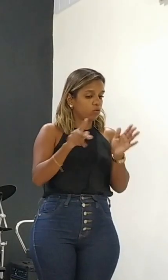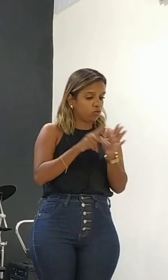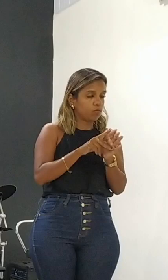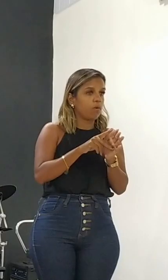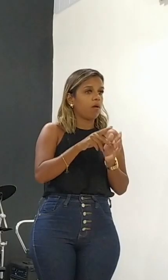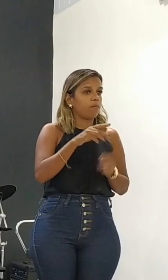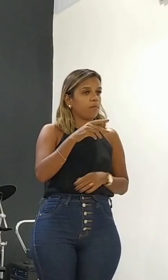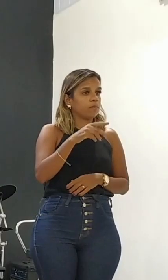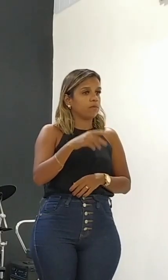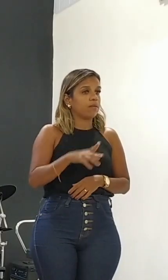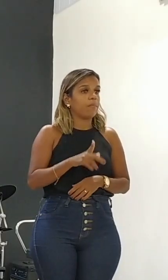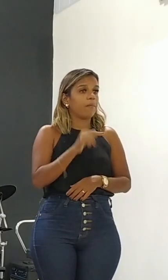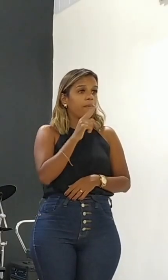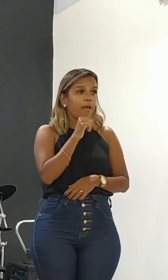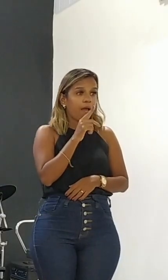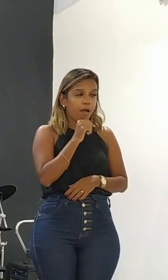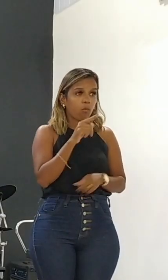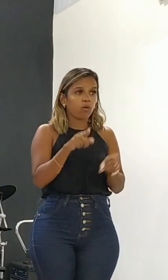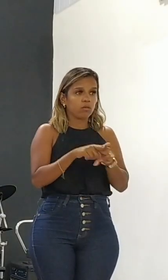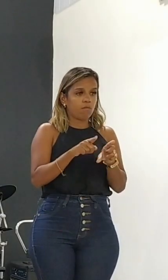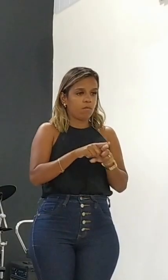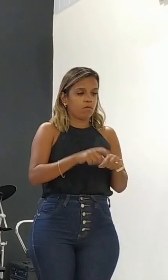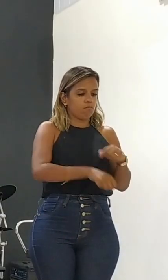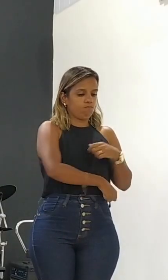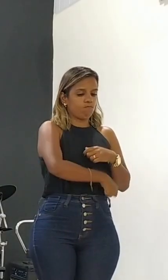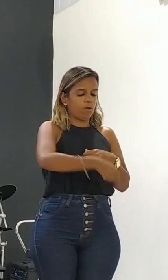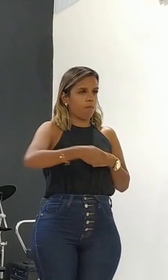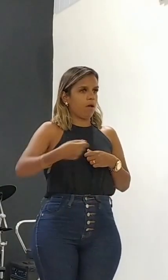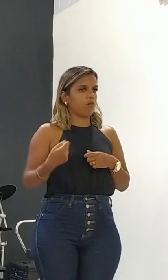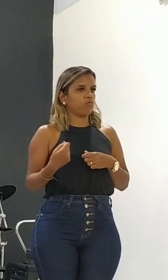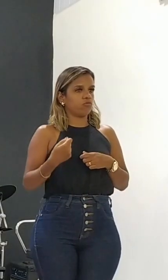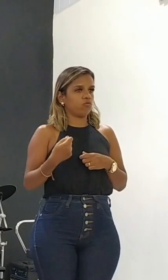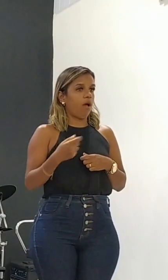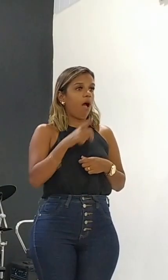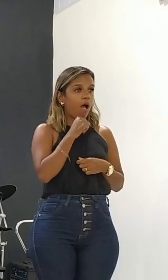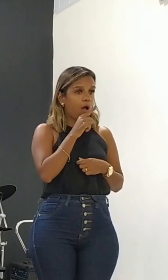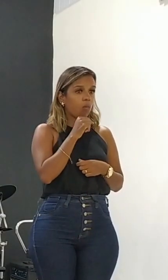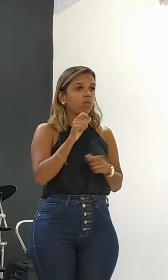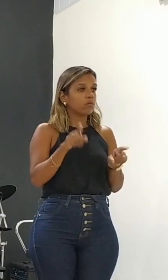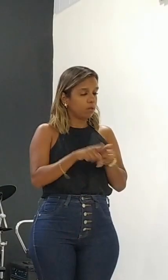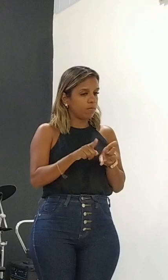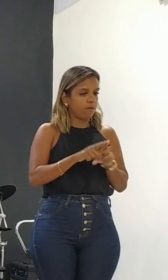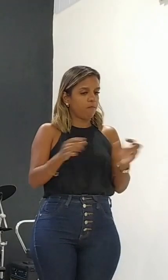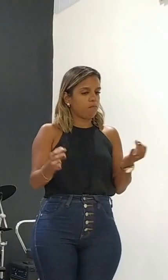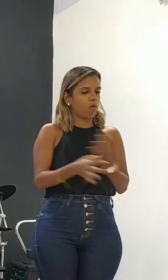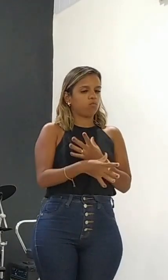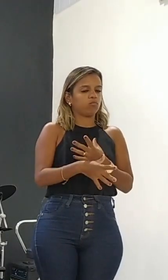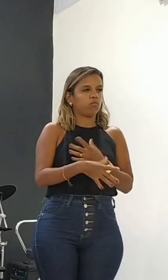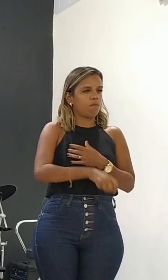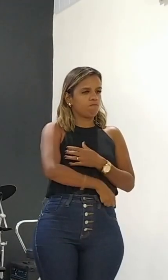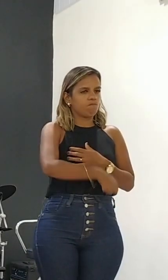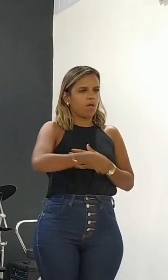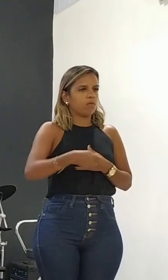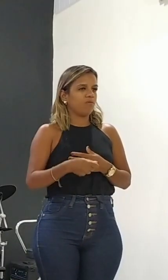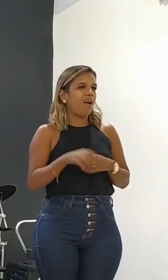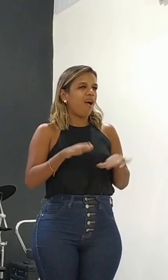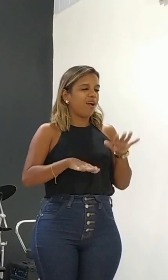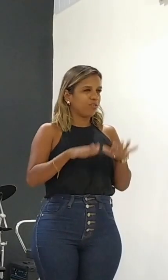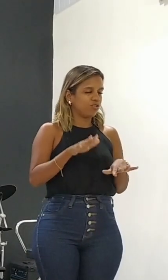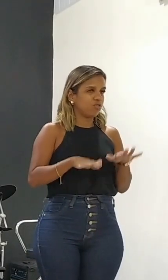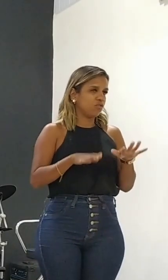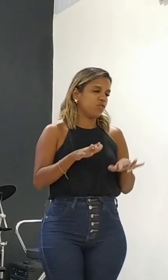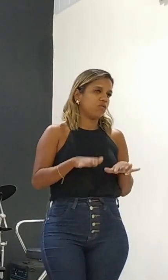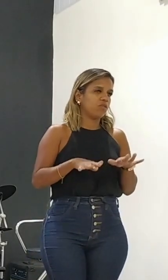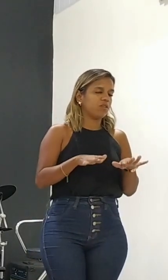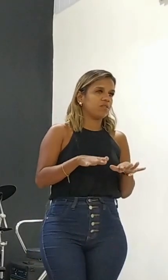para beber água eles iam armados. Até para beber água eles estavam preparados. Às vezes a gente,